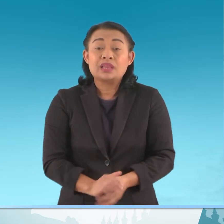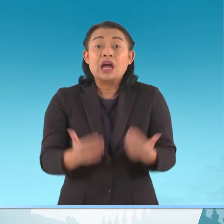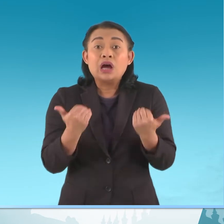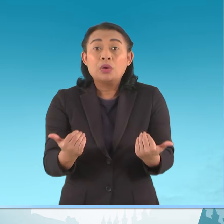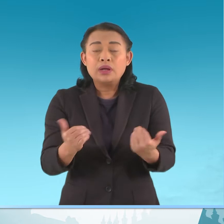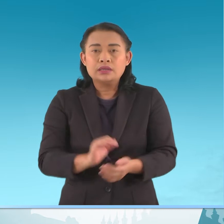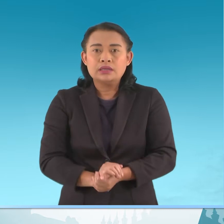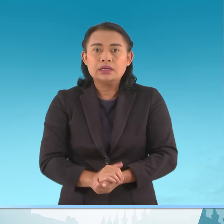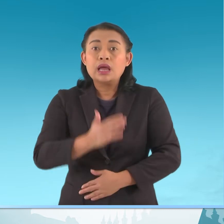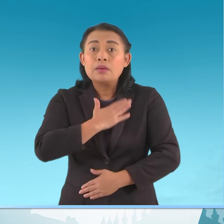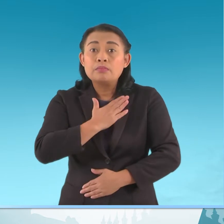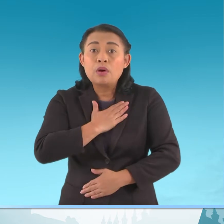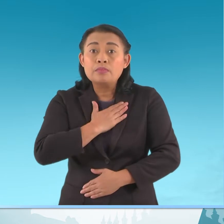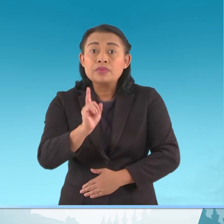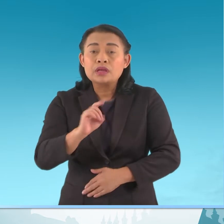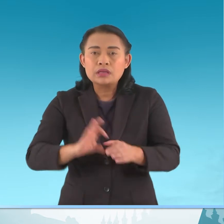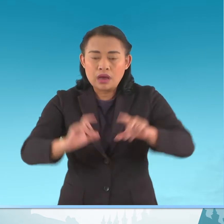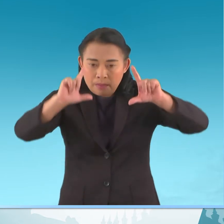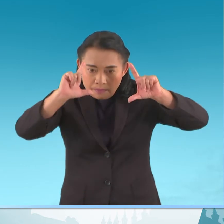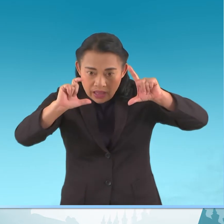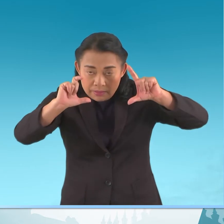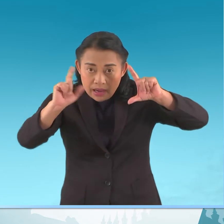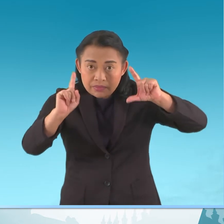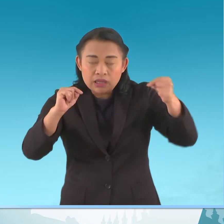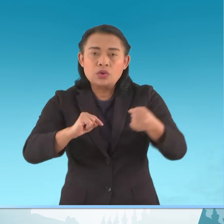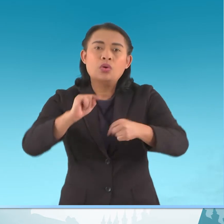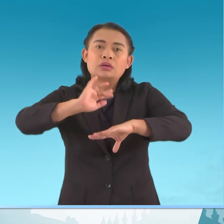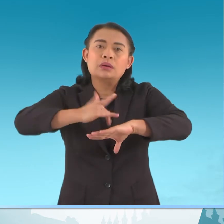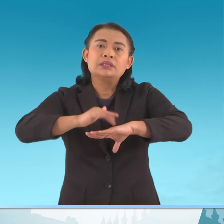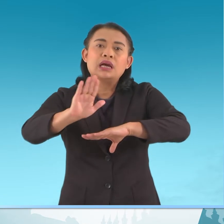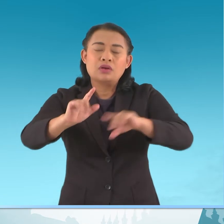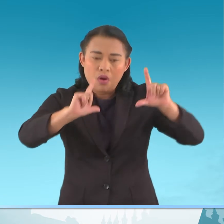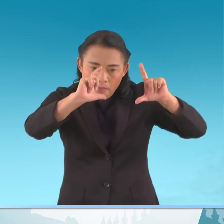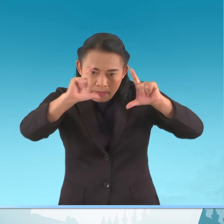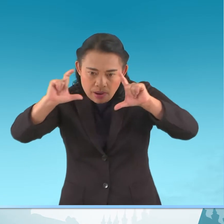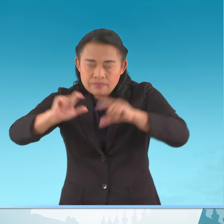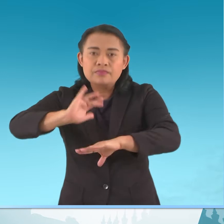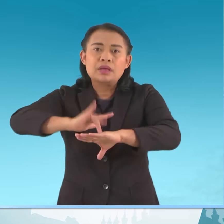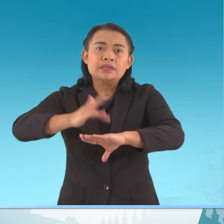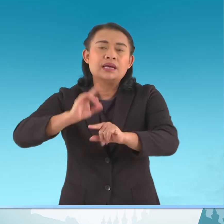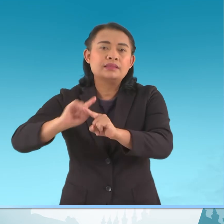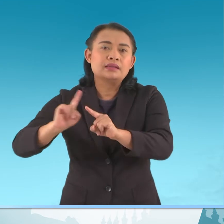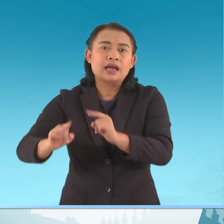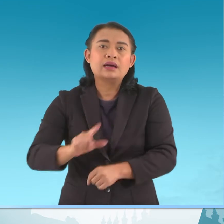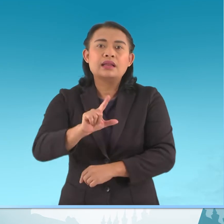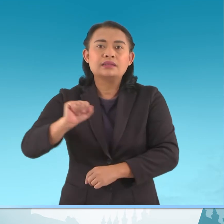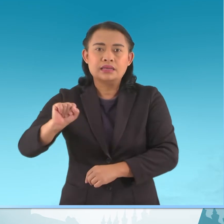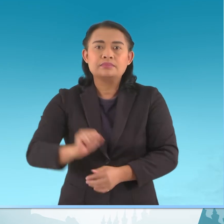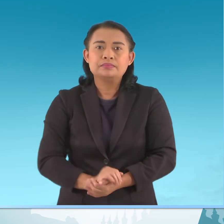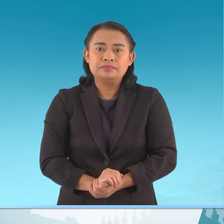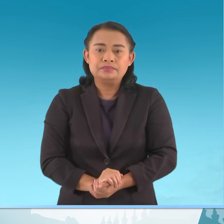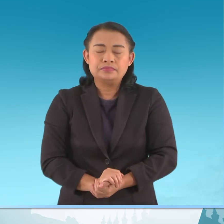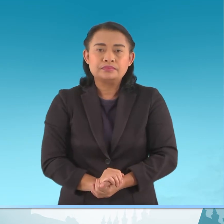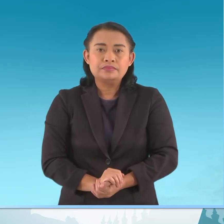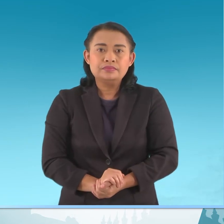นะครับวันนี้ผมจะพูดถึงเรื่องของการถ่ายภาพ landscapeนะครับหรือแปลเป็นไทยว่าการถ่ายภาพทิวทัศน์นั้นเองครับ